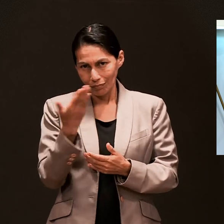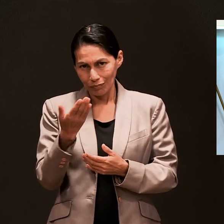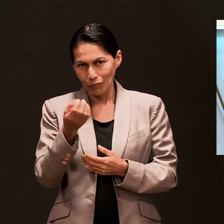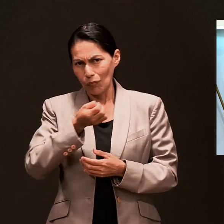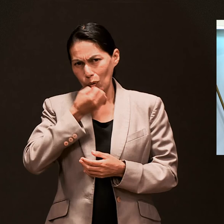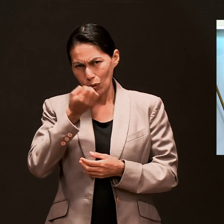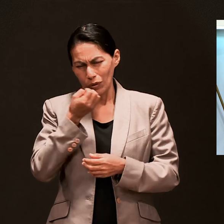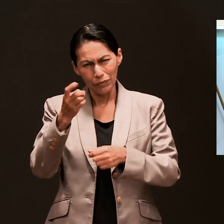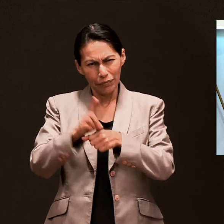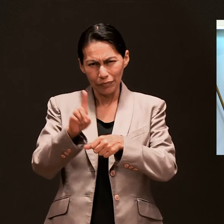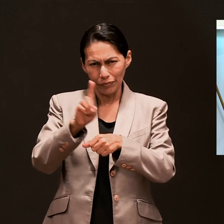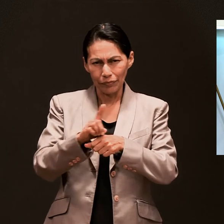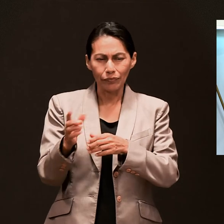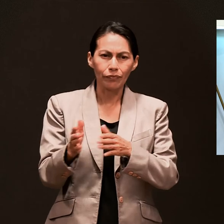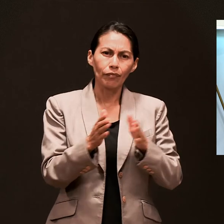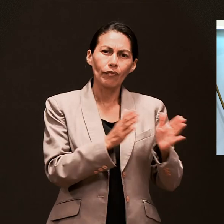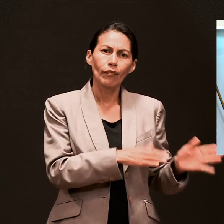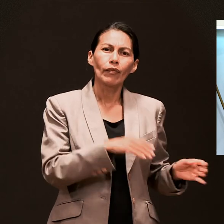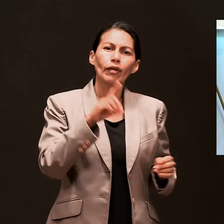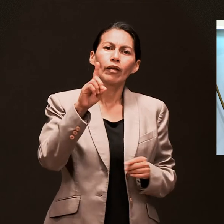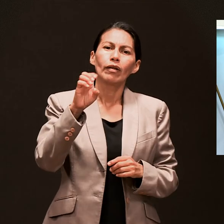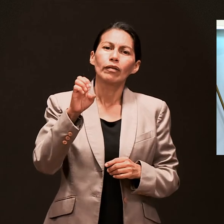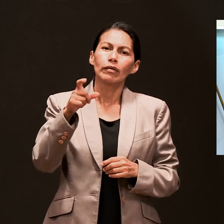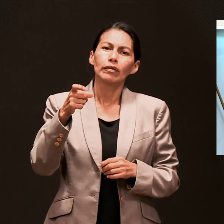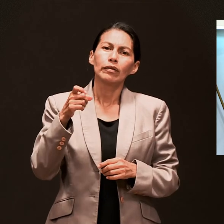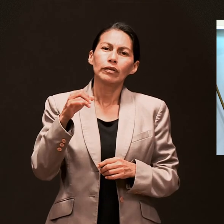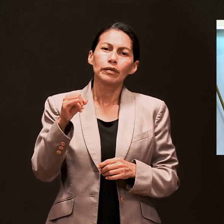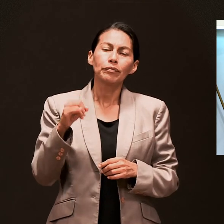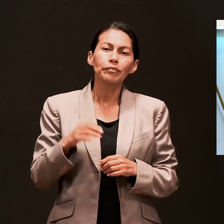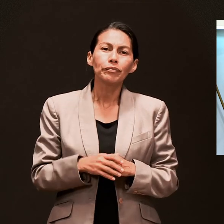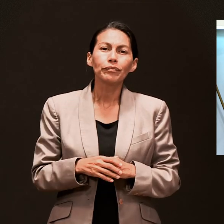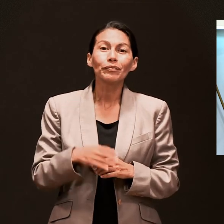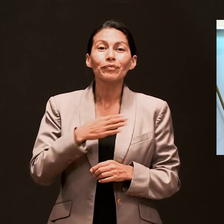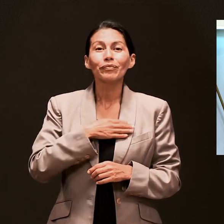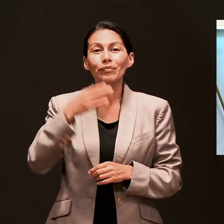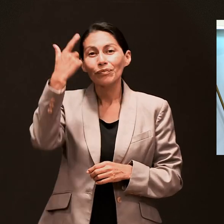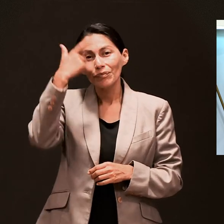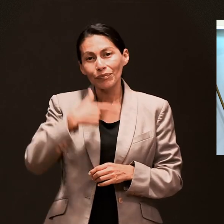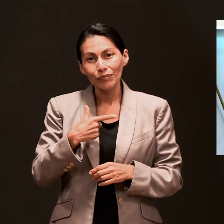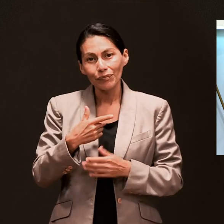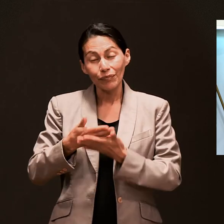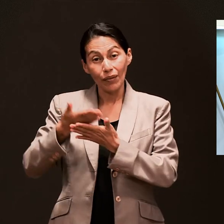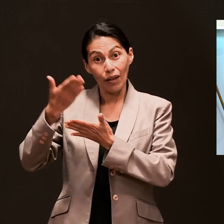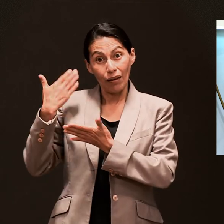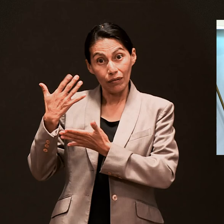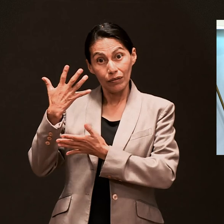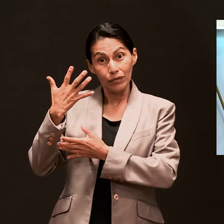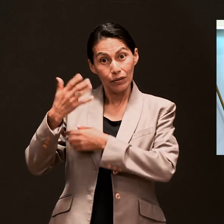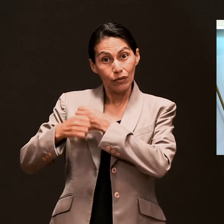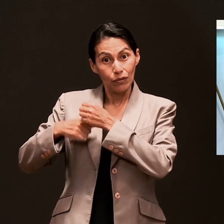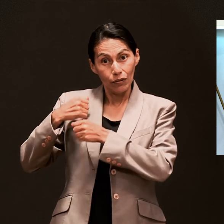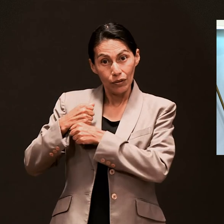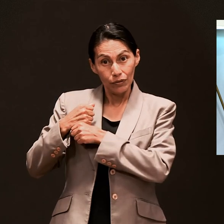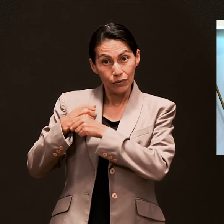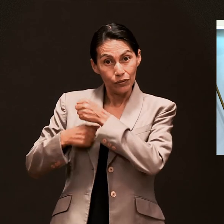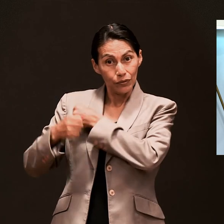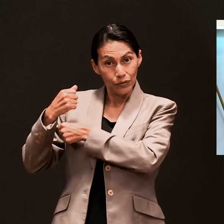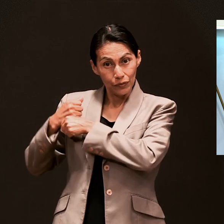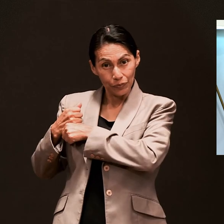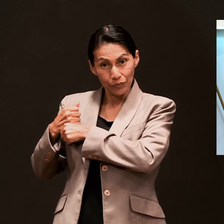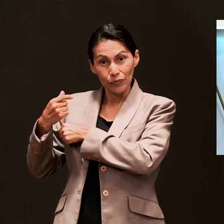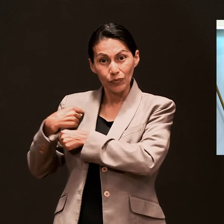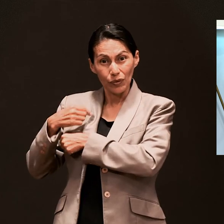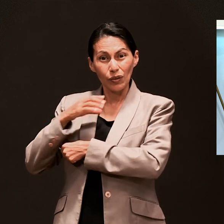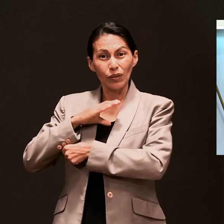no te vamos a dejar Vamos a orar con todos los días por ti dexy buenas noches a todos